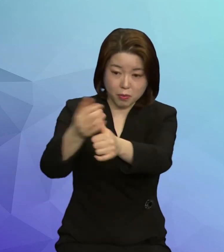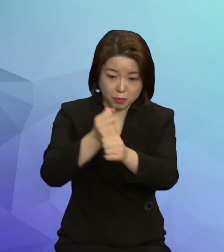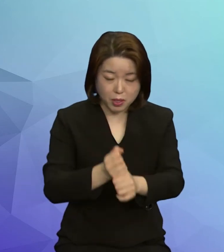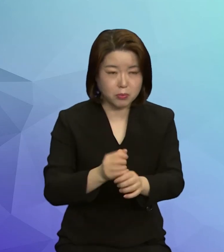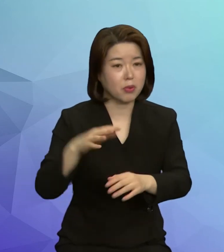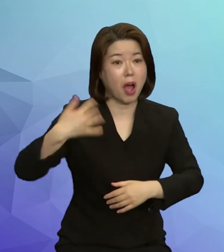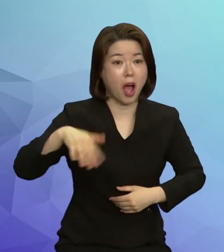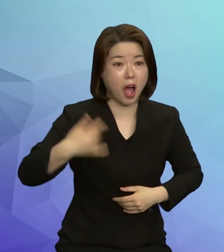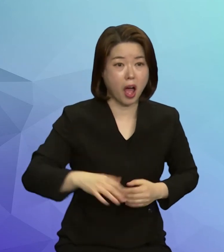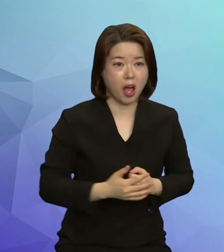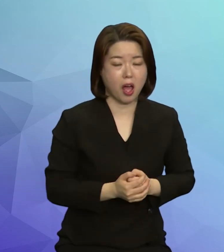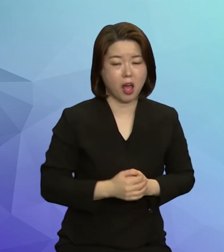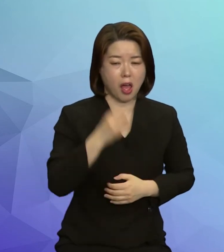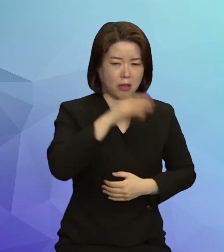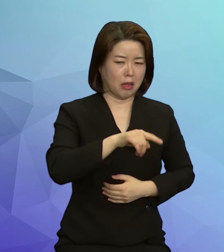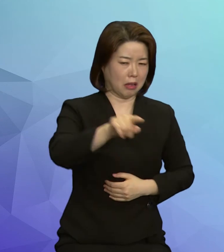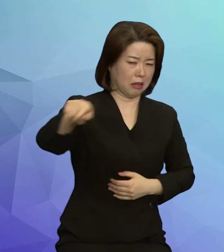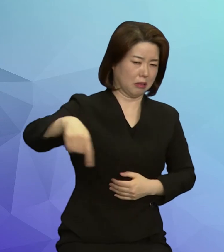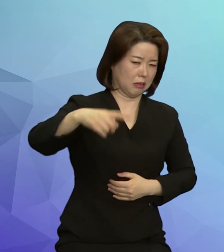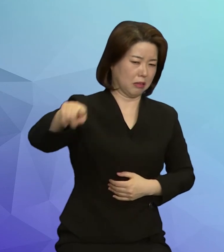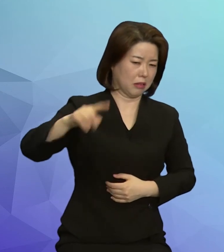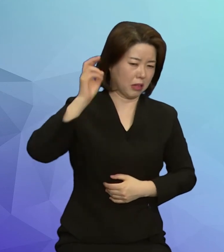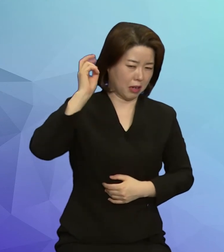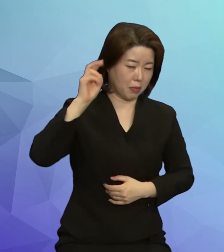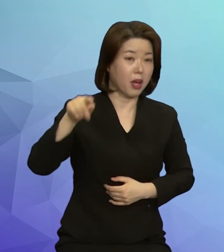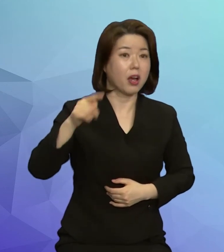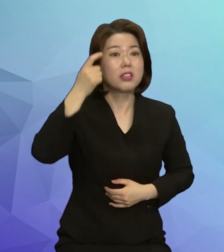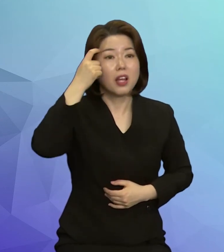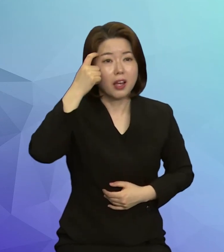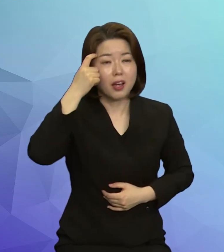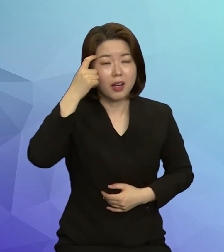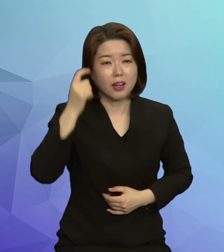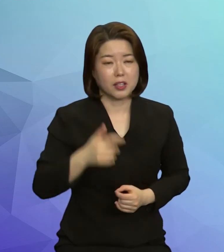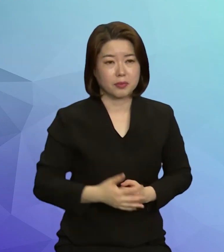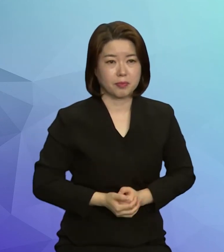범인을 잡은 것도 아니고 그냥 괜히 그럴 거라 이런 생각.